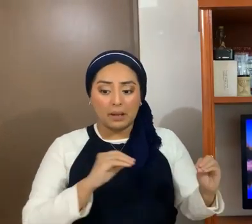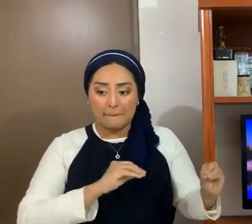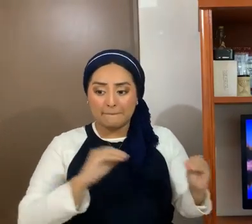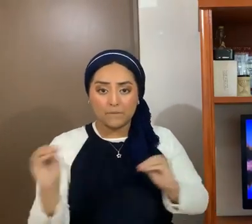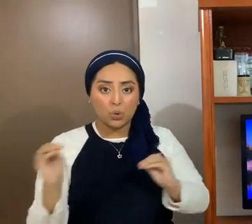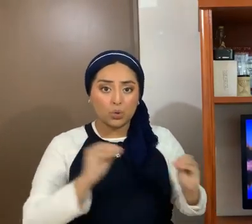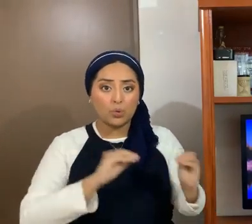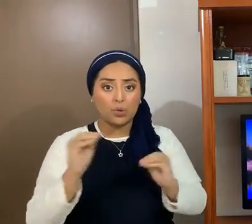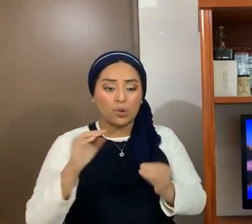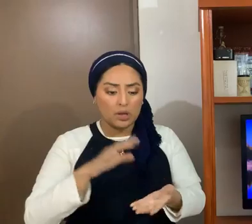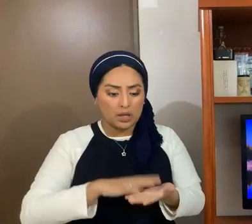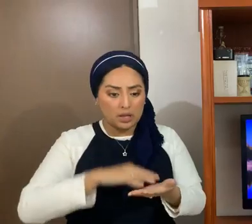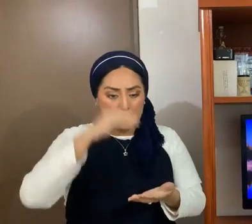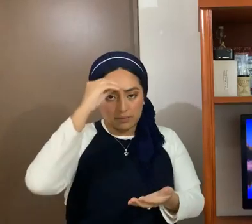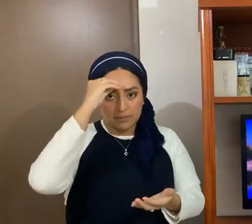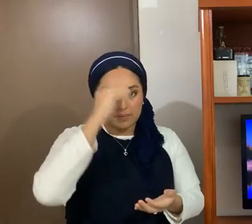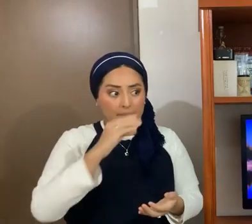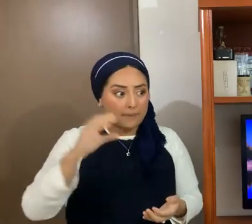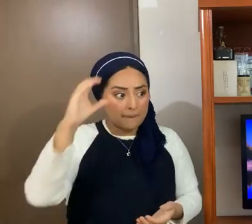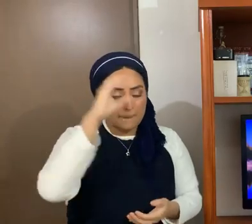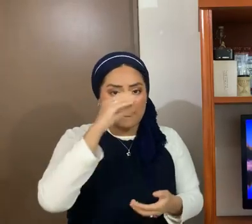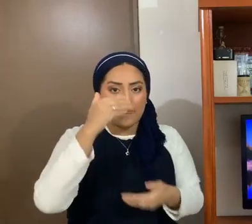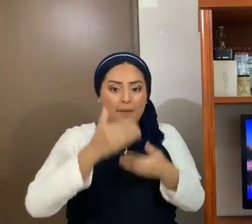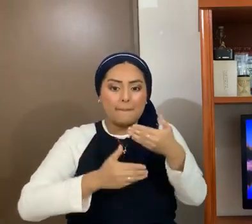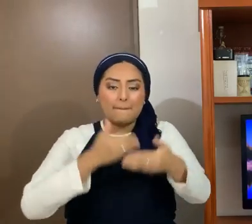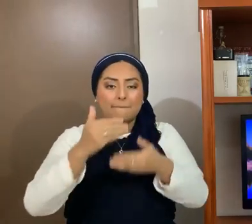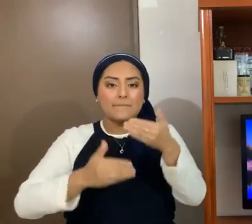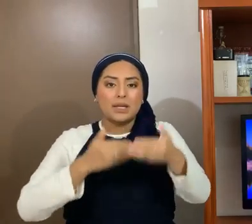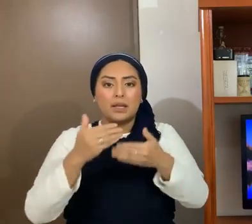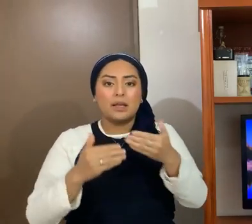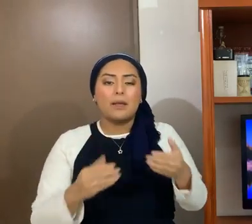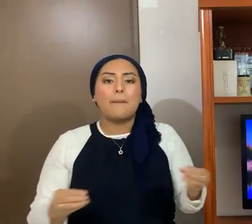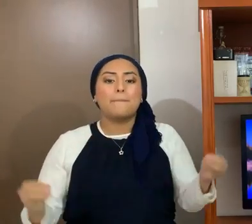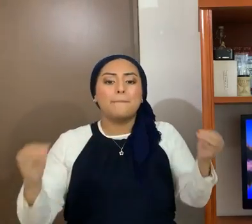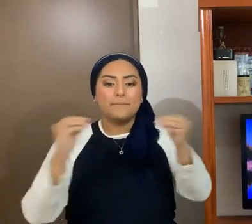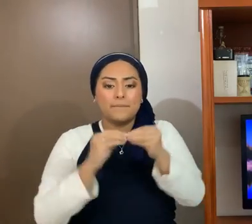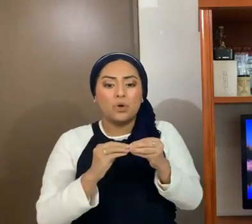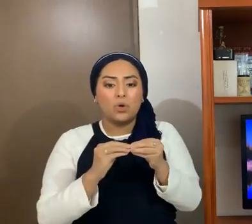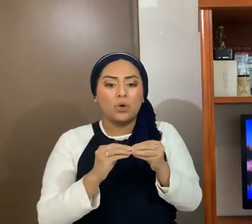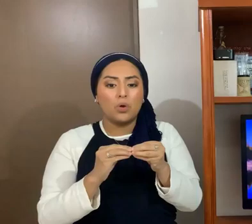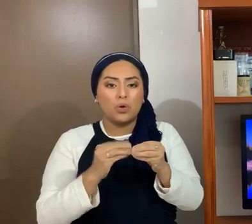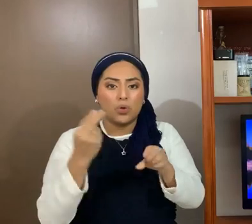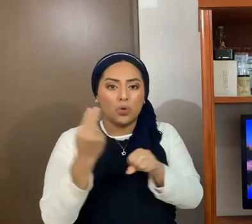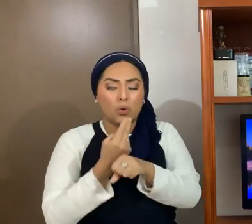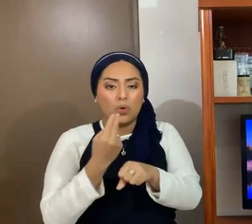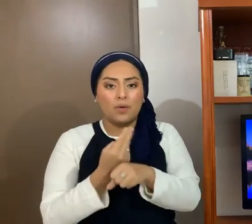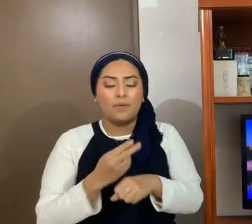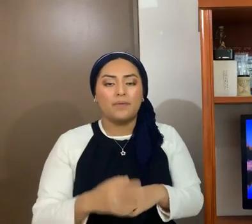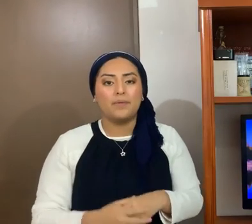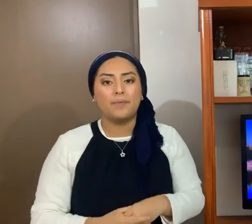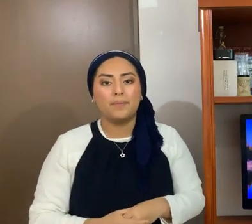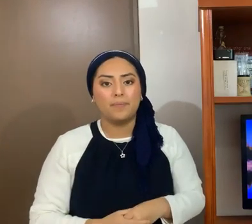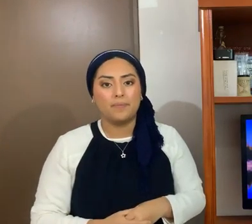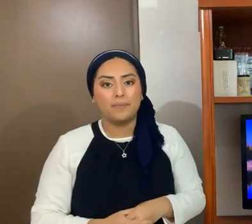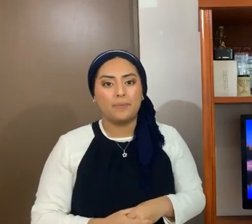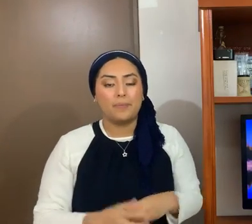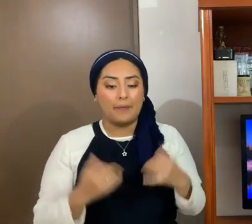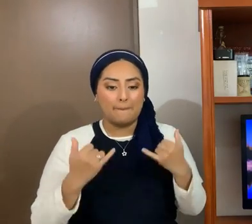sé dinámico, aprende, busca desarrollar más dones, más talentos, ser más útil en la obra.